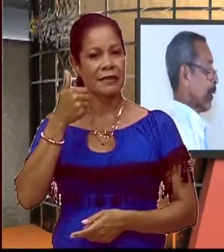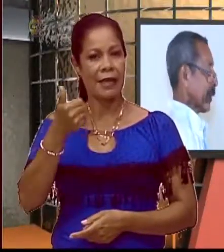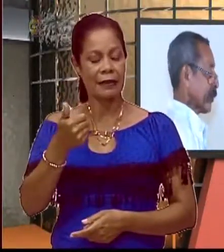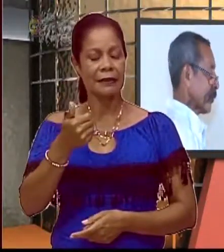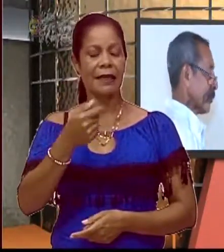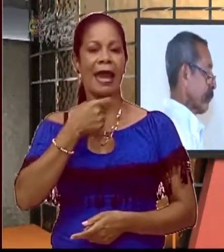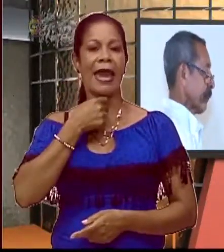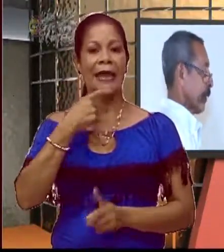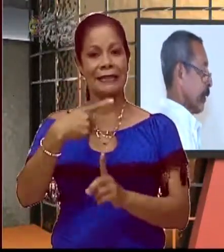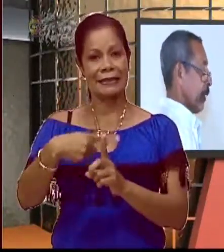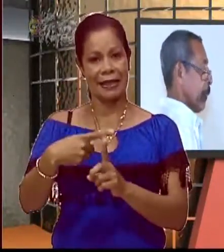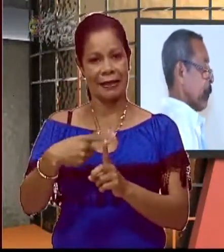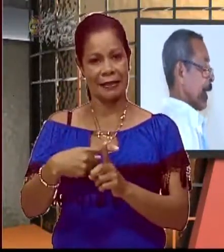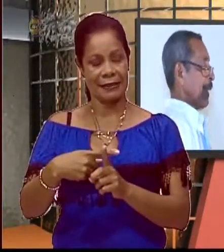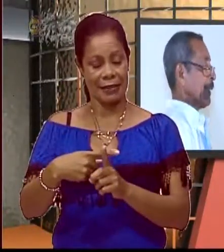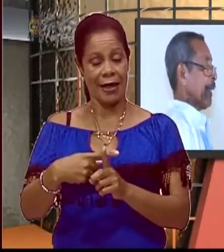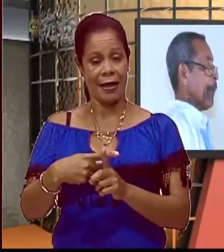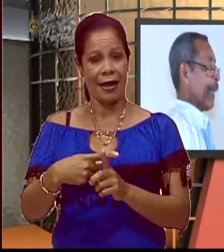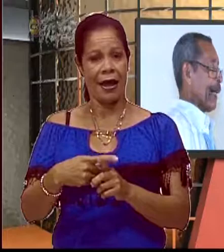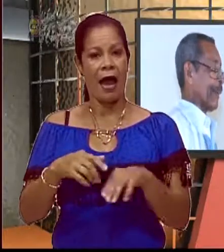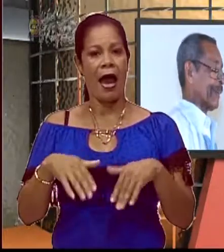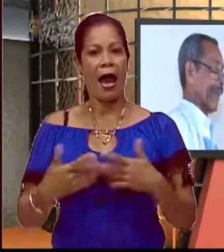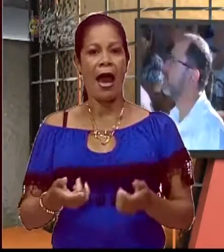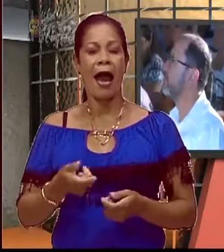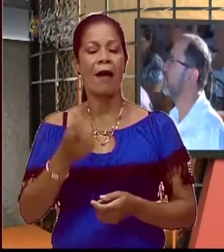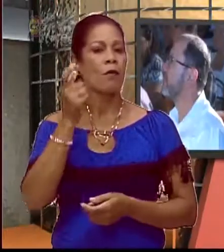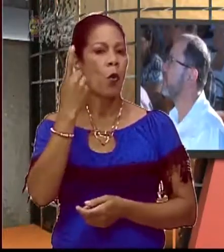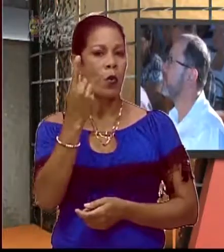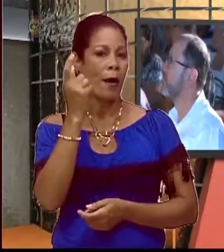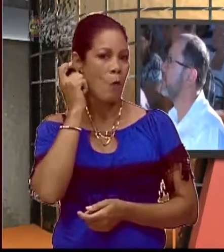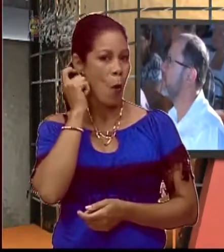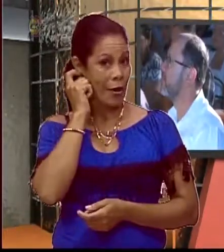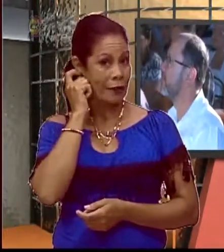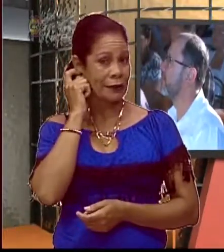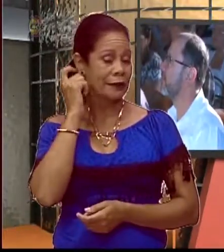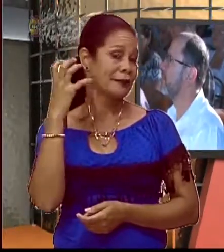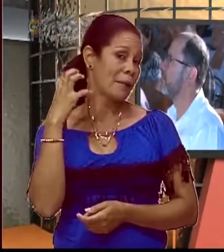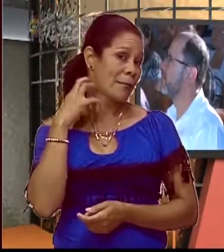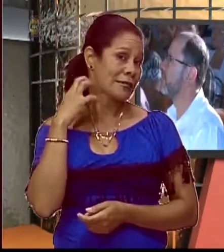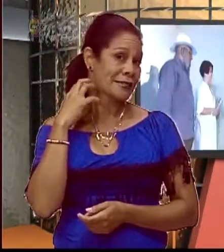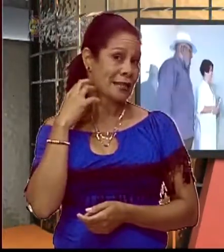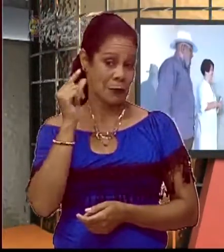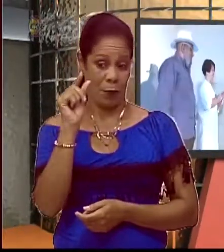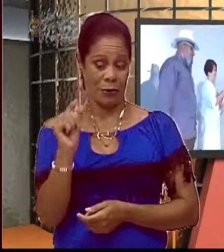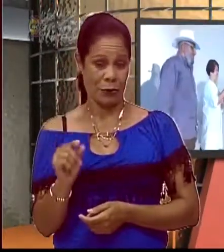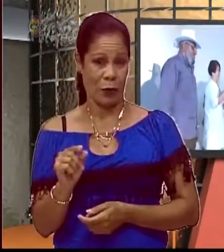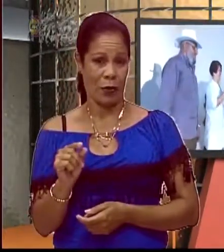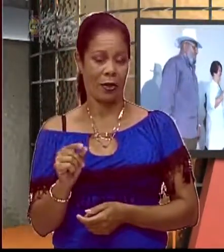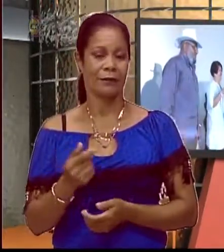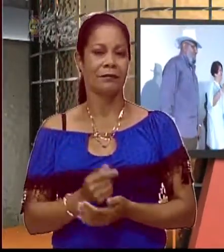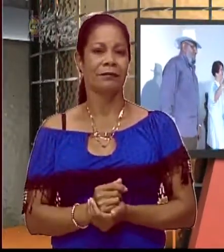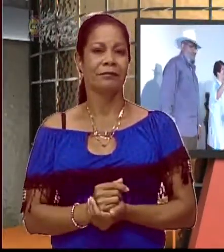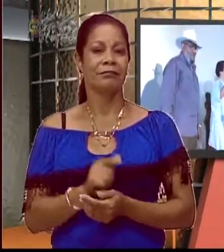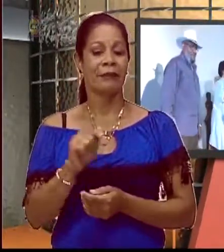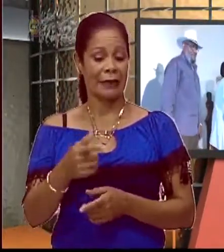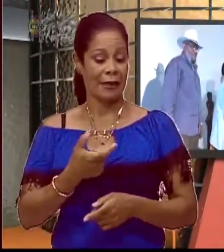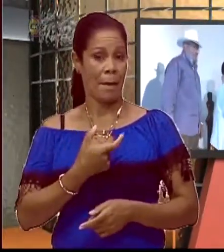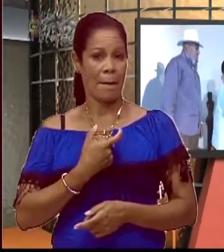José Joaquín Palma a la poetisa manzanillera Juventina Soler. El galardón fue entregado